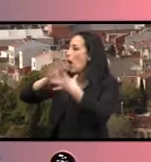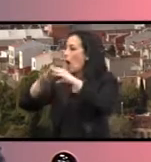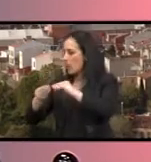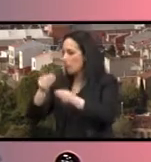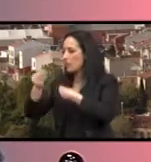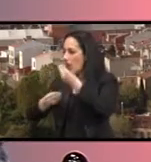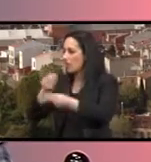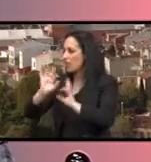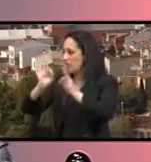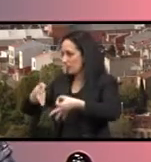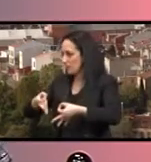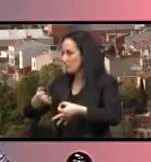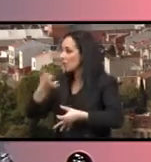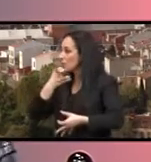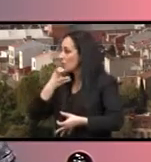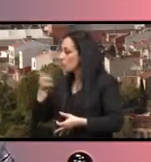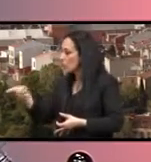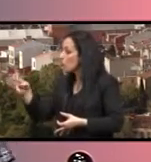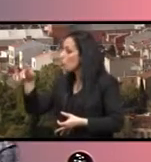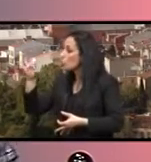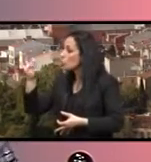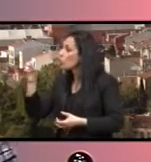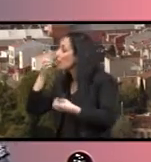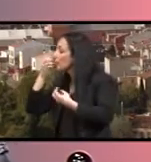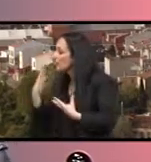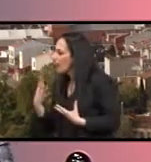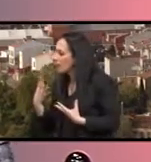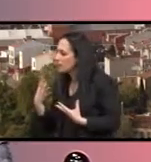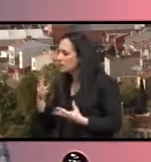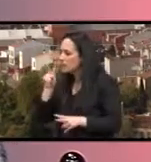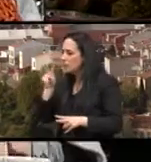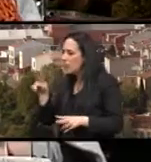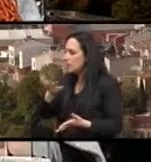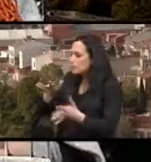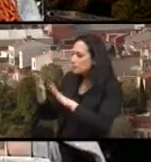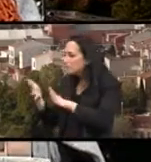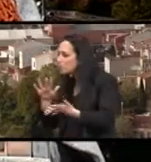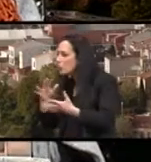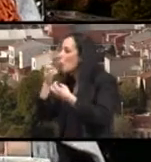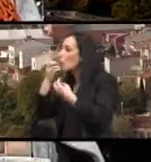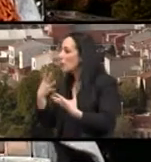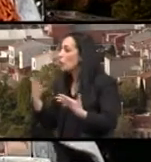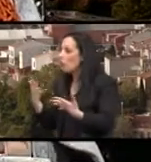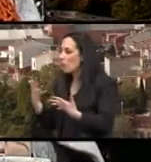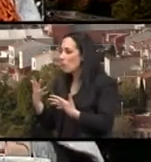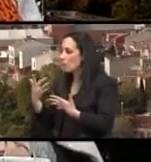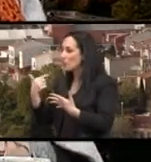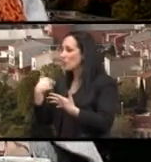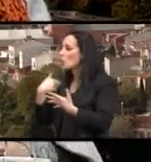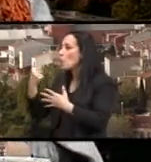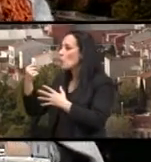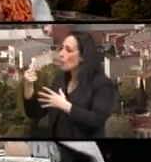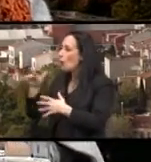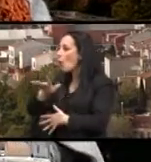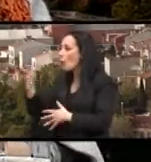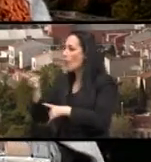camí. Vale. La Roser, com ho veu? Anem per bon camí o més o menys? La Roser ho veu d'aquella manera, jo no? Veig el got mig buit. No, mig